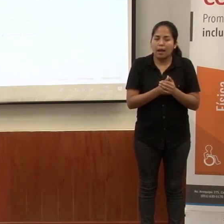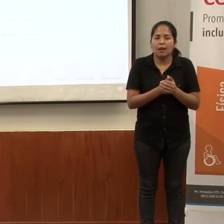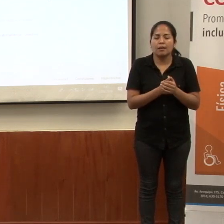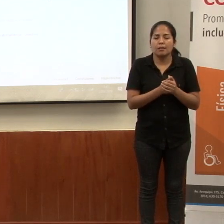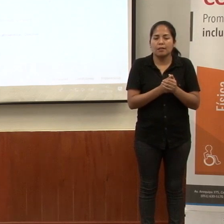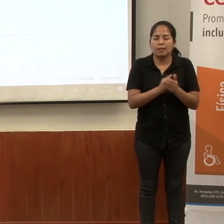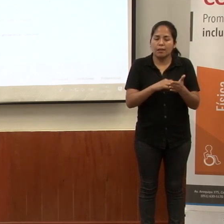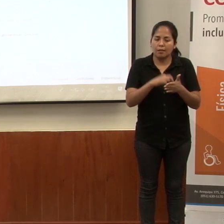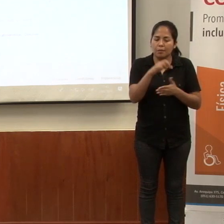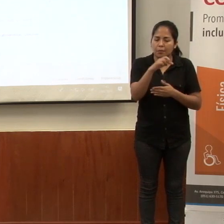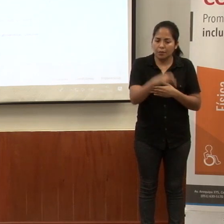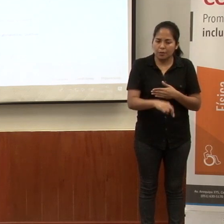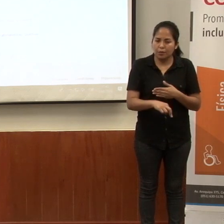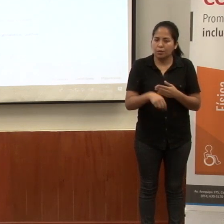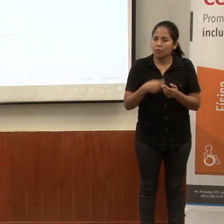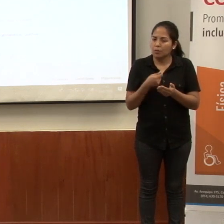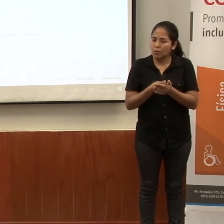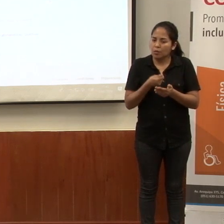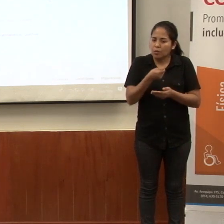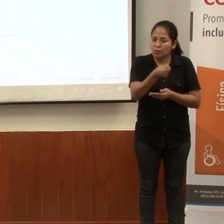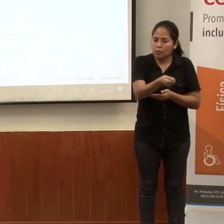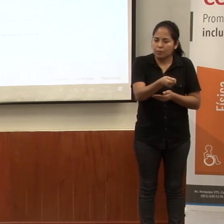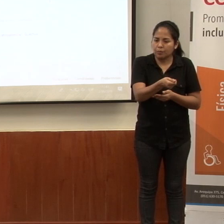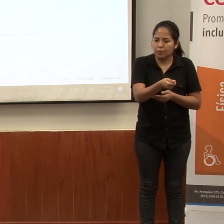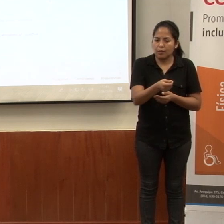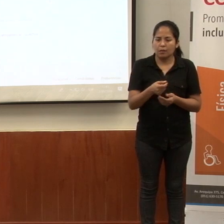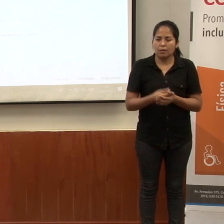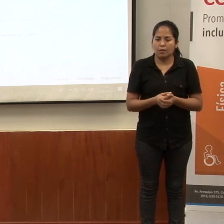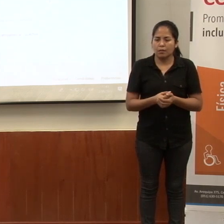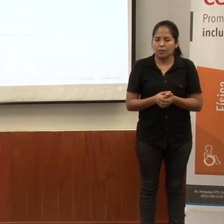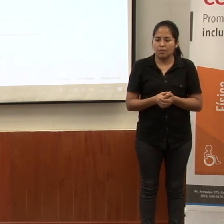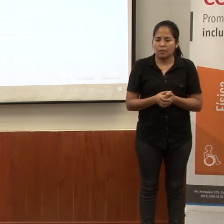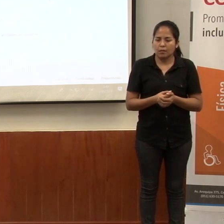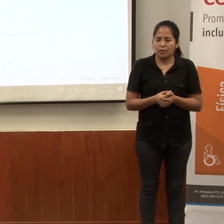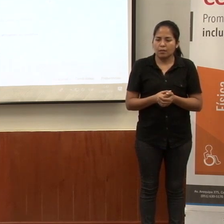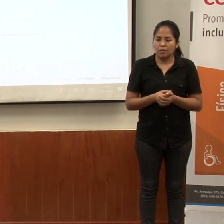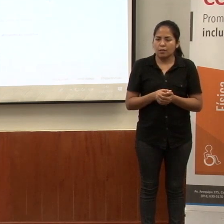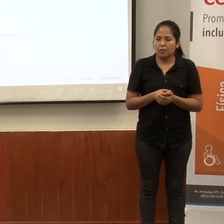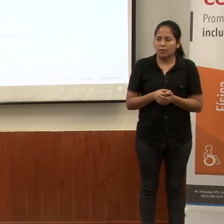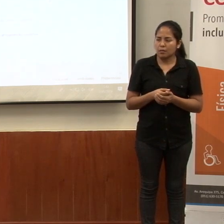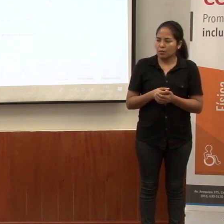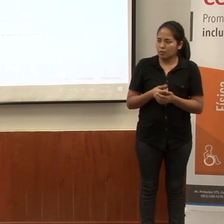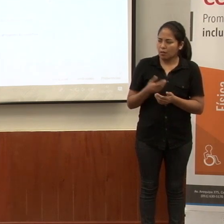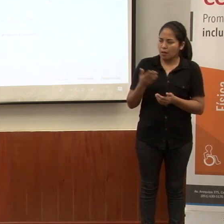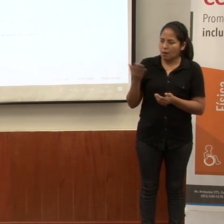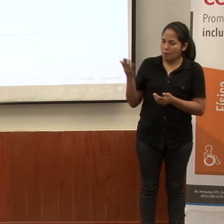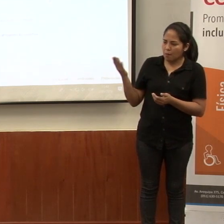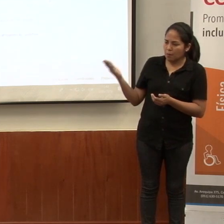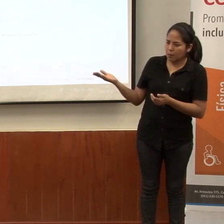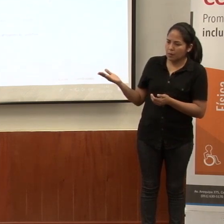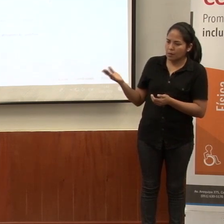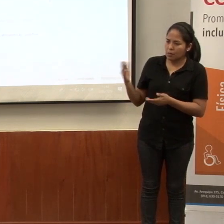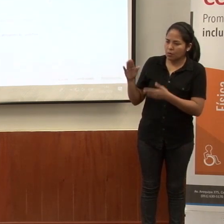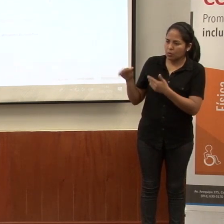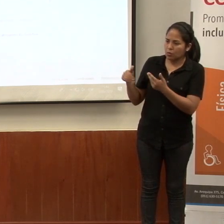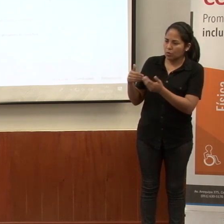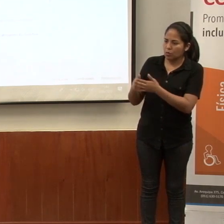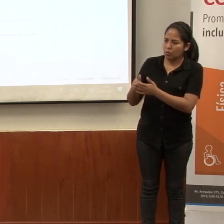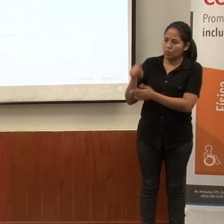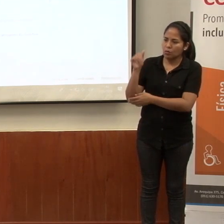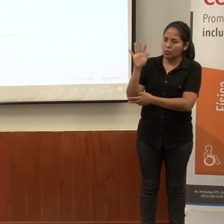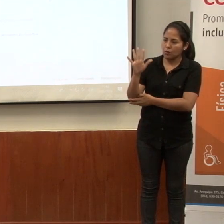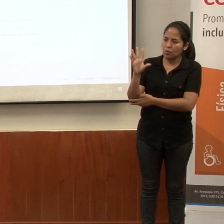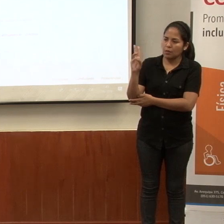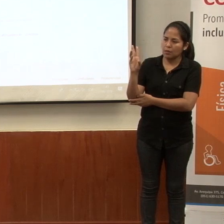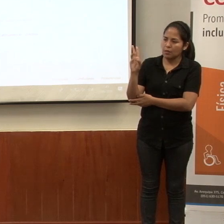contributiva que Contigo asigna, ha presionado, y por eso ustedes han visto que la mayoría, casi todos, 56%